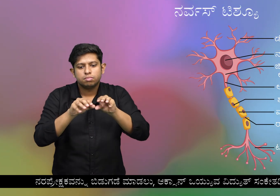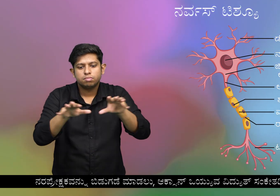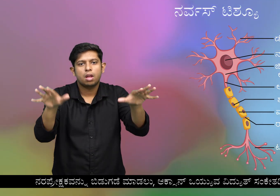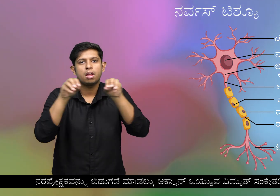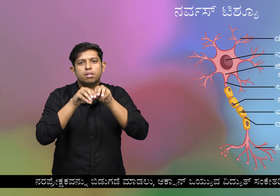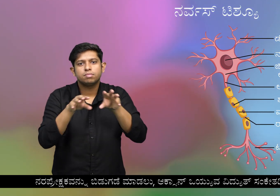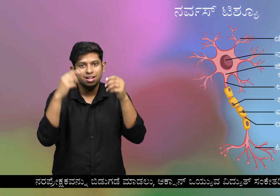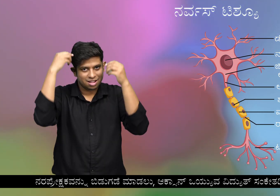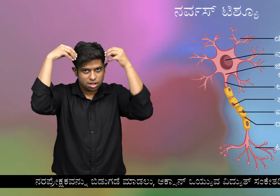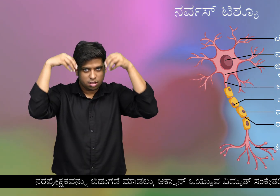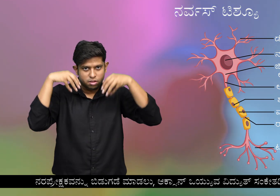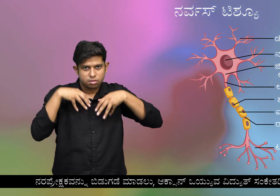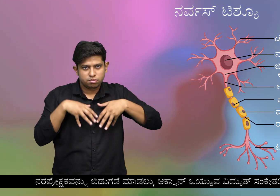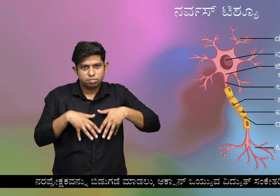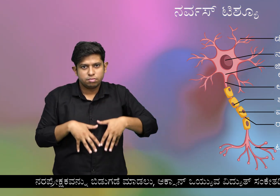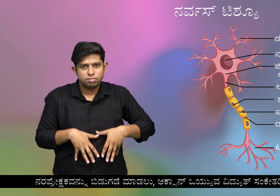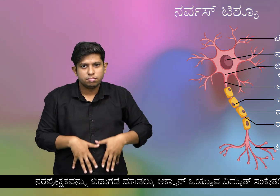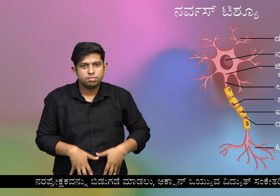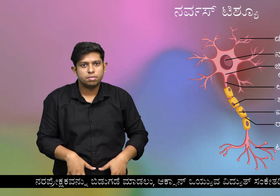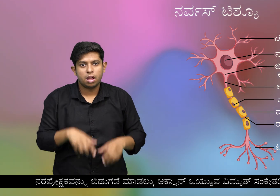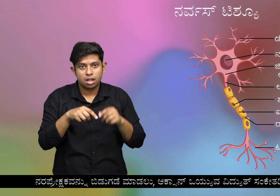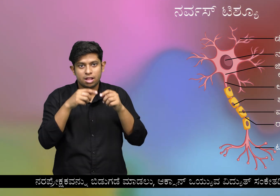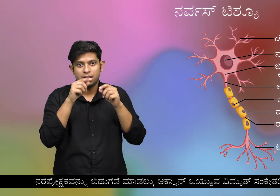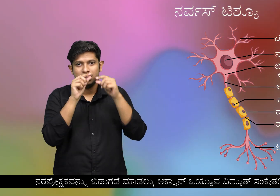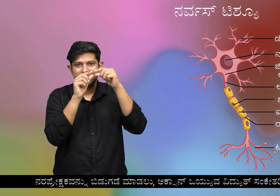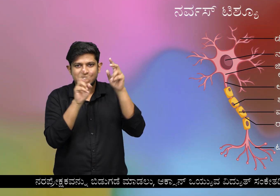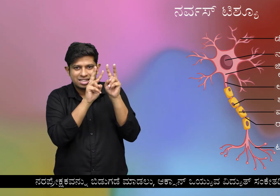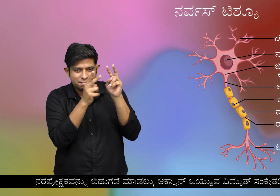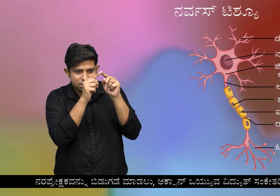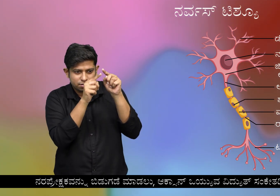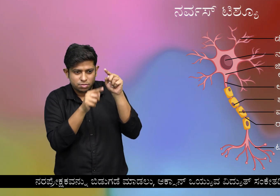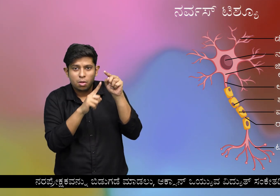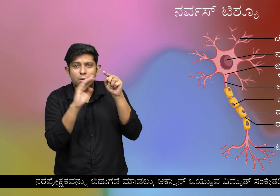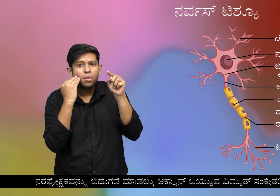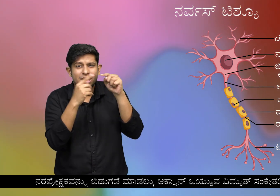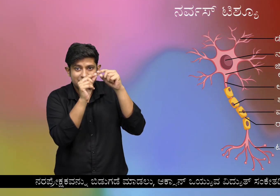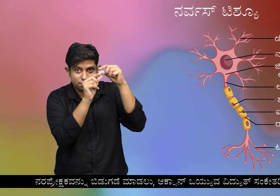ನರಪ್ರೇಟಕವನ್ನು ಬಿಡುಗಡೆ ಮಾಡಲು ಆಕ್ಟಾನ್ ಒಯ್ಯುವ ವಿದ್ಯುತ್ ಸಂಕೇತದಿಂದ ಪ್ರಚೋದಿಸಲಾಗಿದೆ.